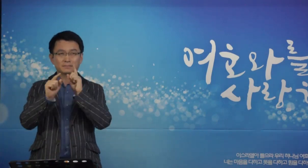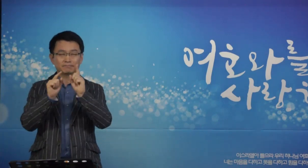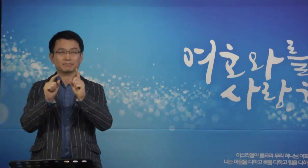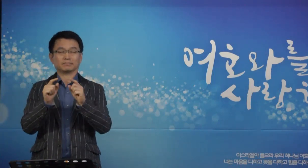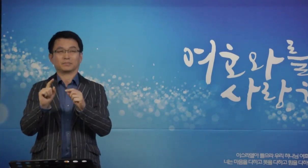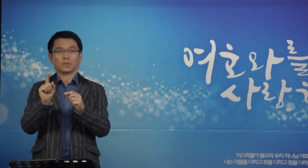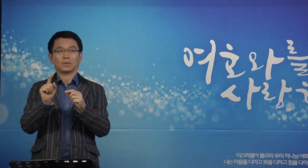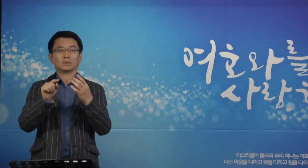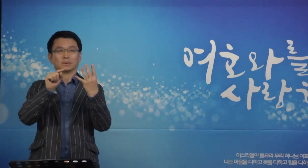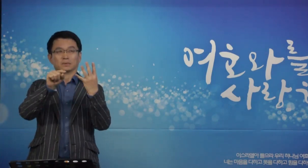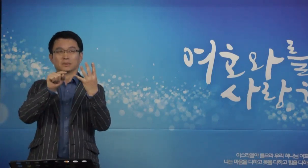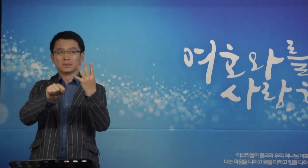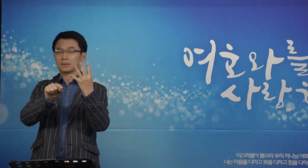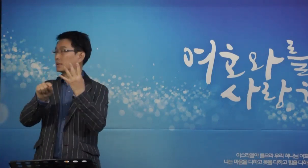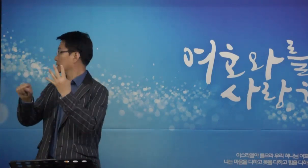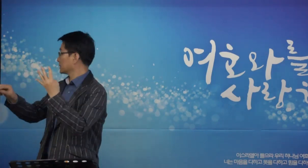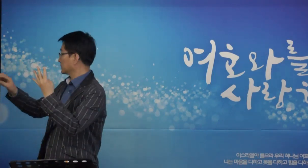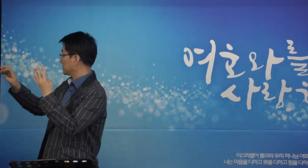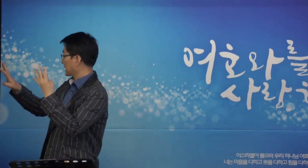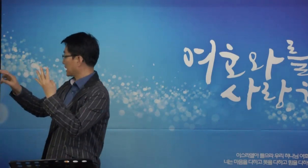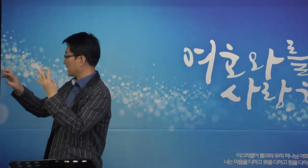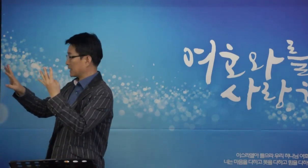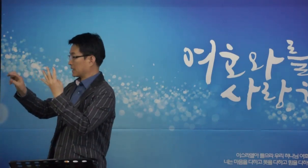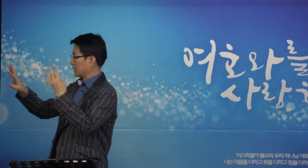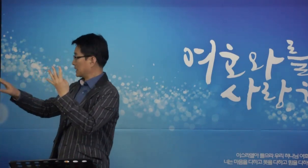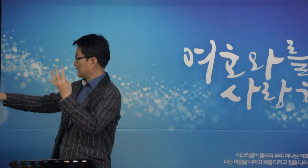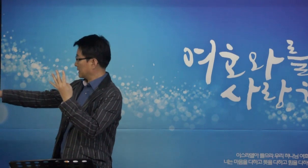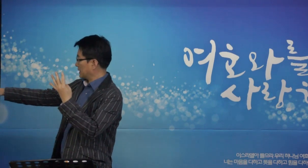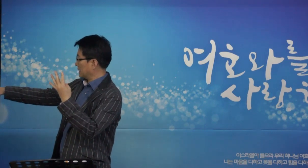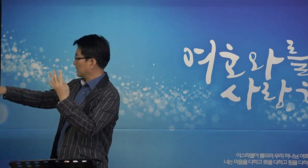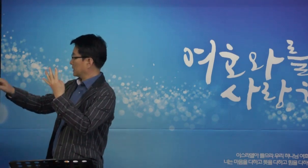우리가 많이 들었던 말씀인데요. 에베소서 4장